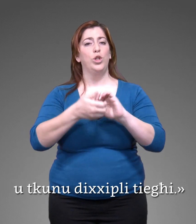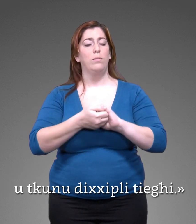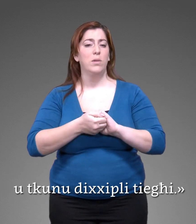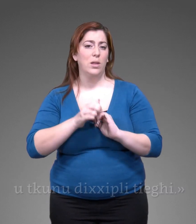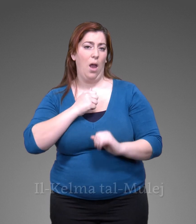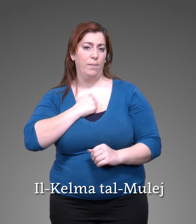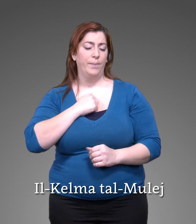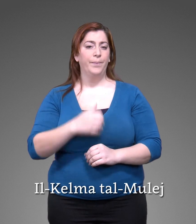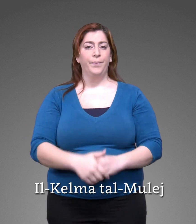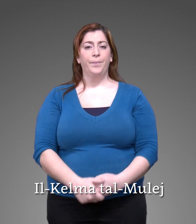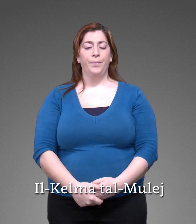I kermat al-mulem